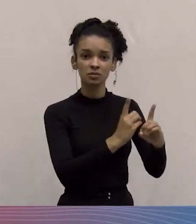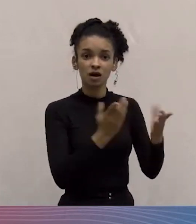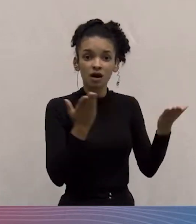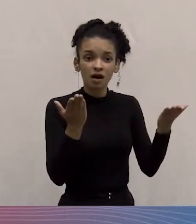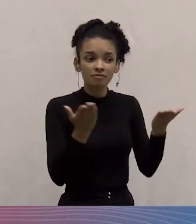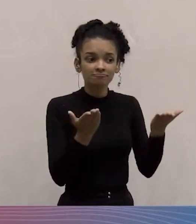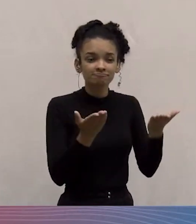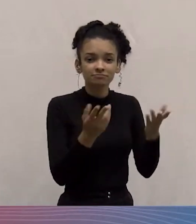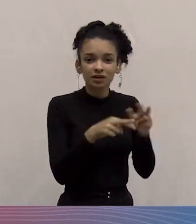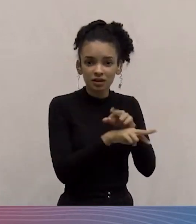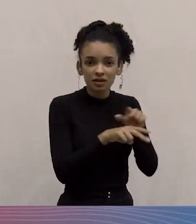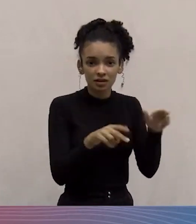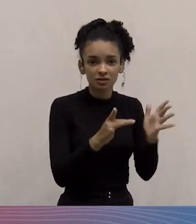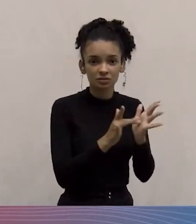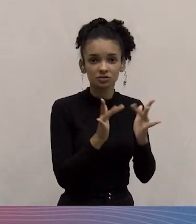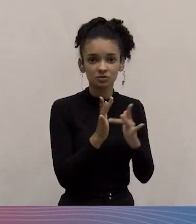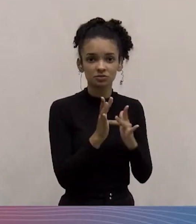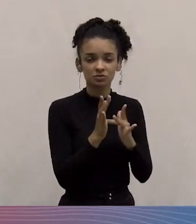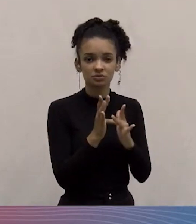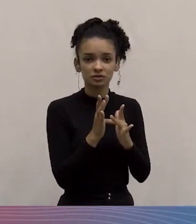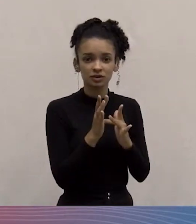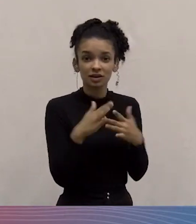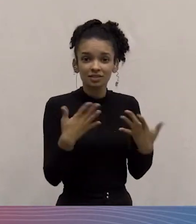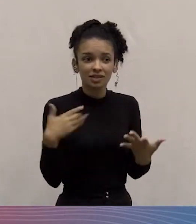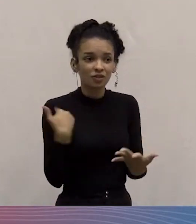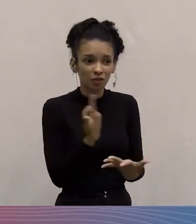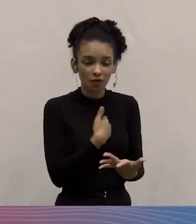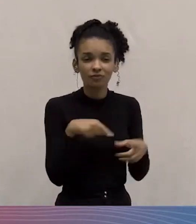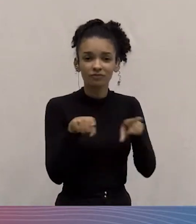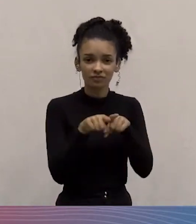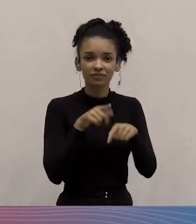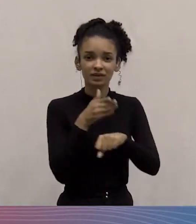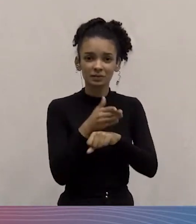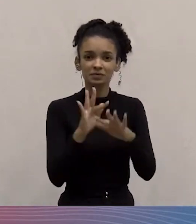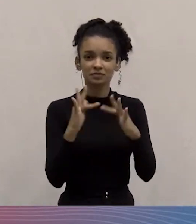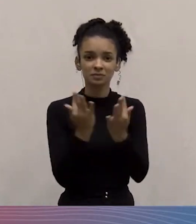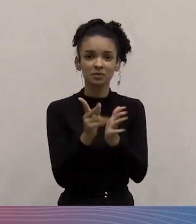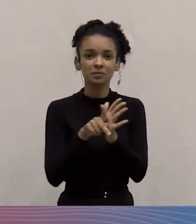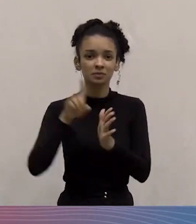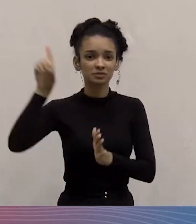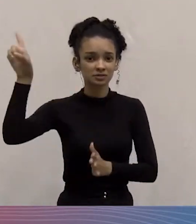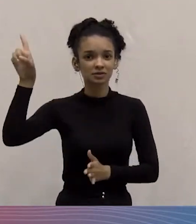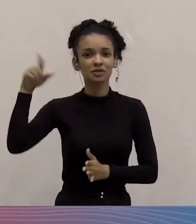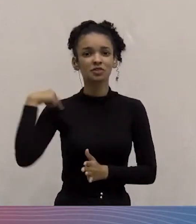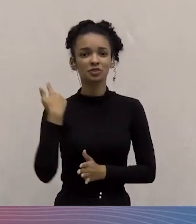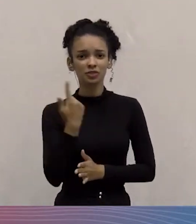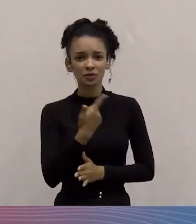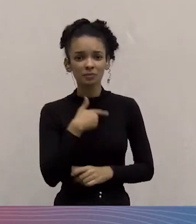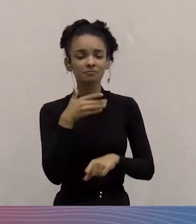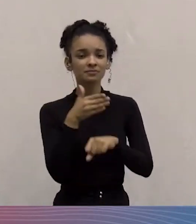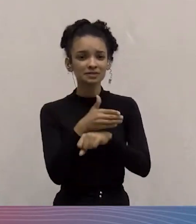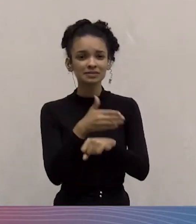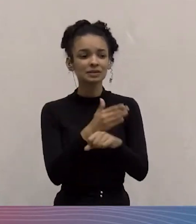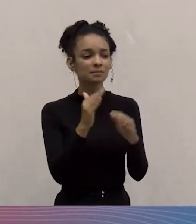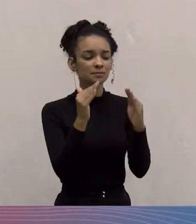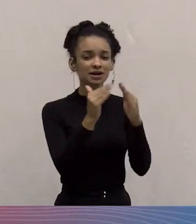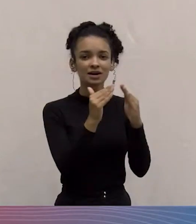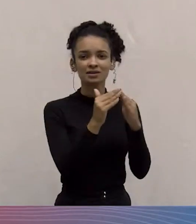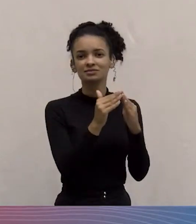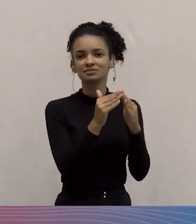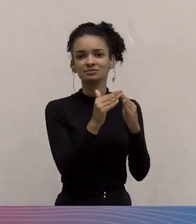irmãos. Nós somos da família de Deus. Somos membros da mesma